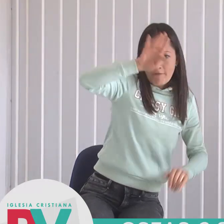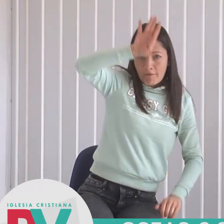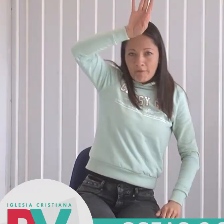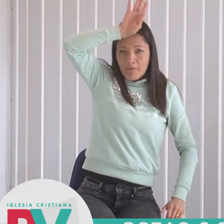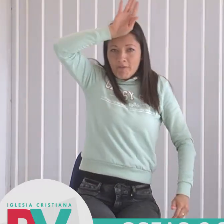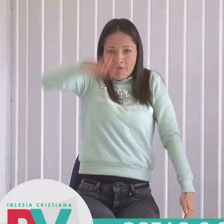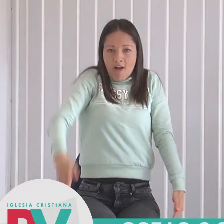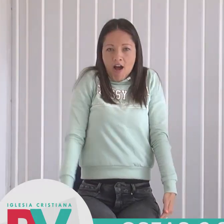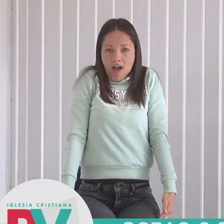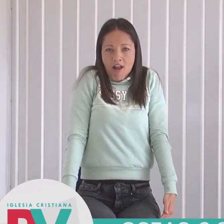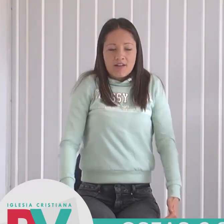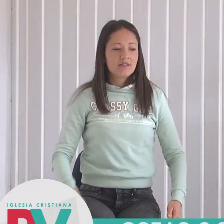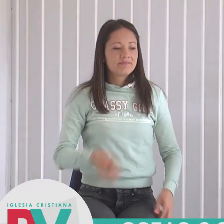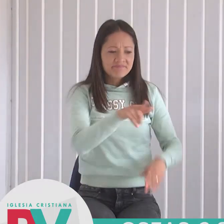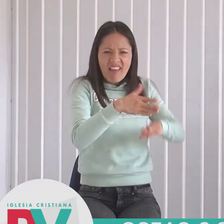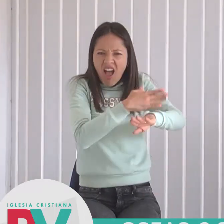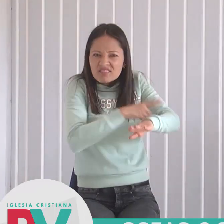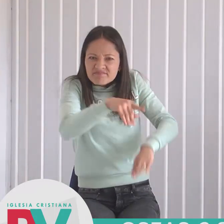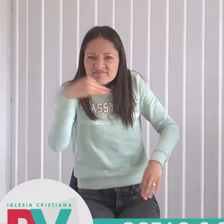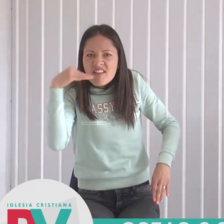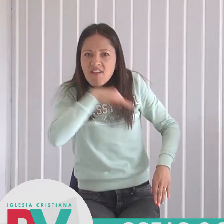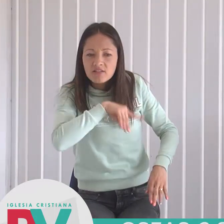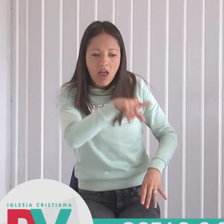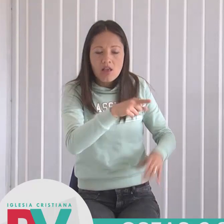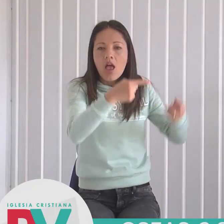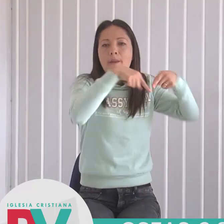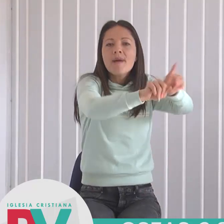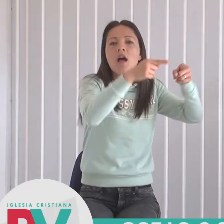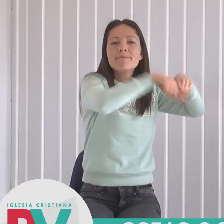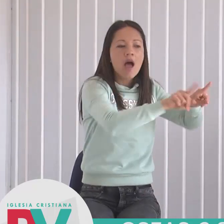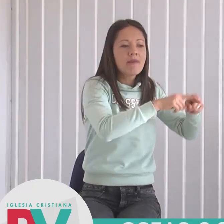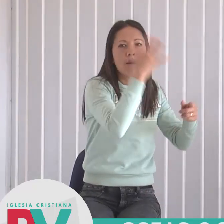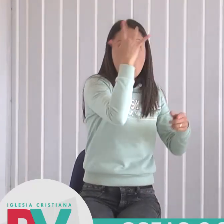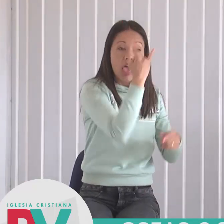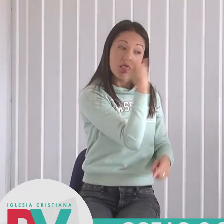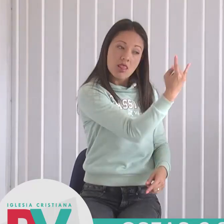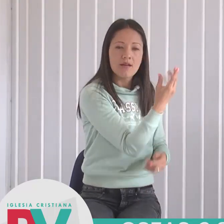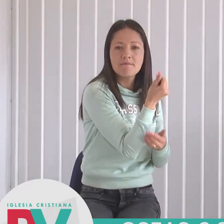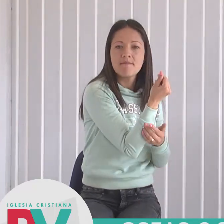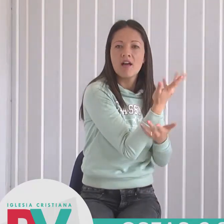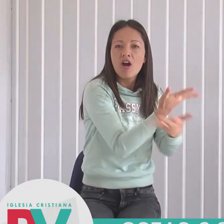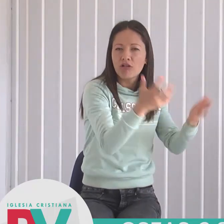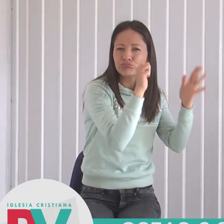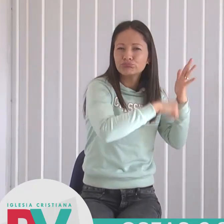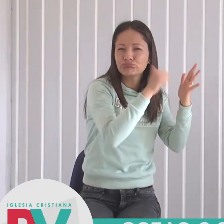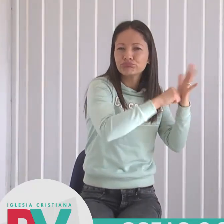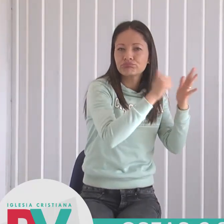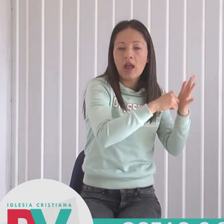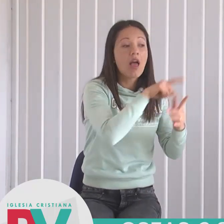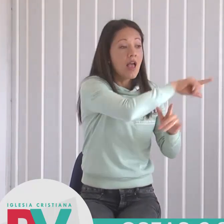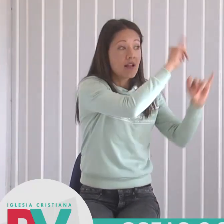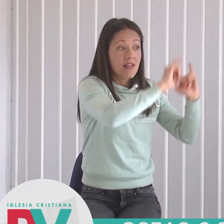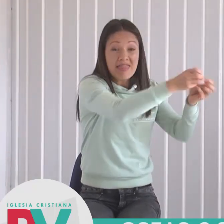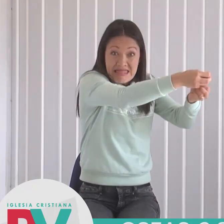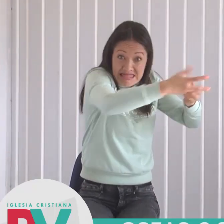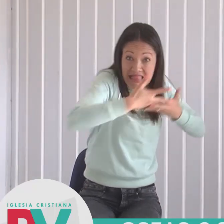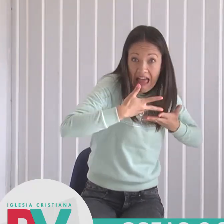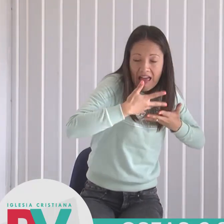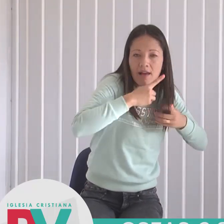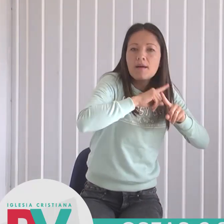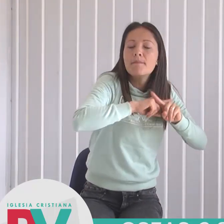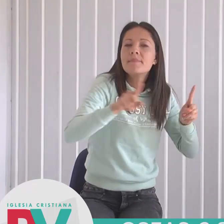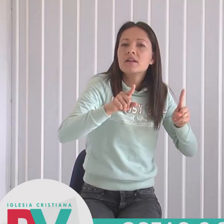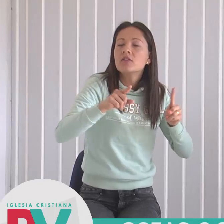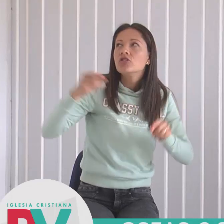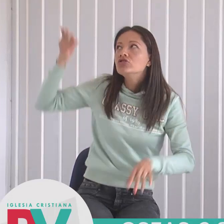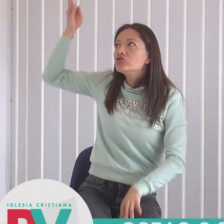era una mentira? Que esa amante iba tras los demás por la lana, el lino, porque esos amantes se lo daban. Pero ¿qué es lo